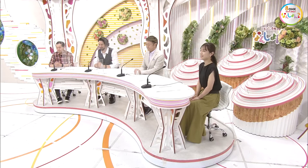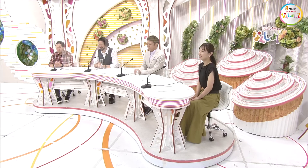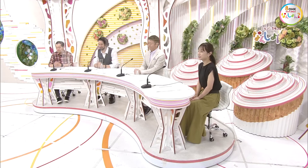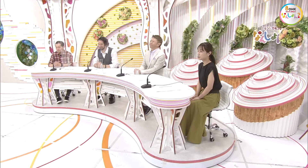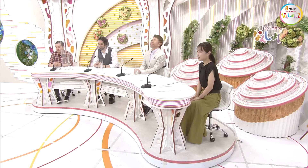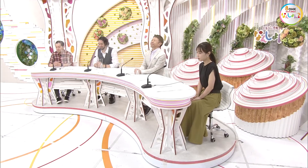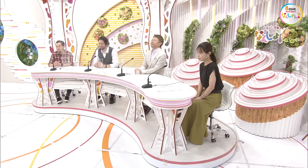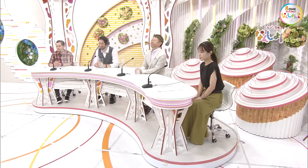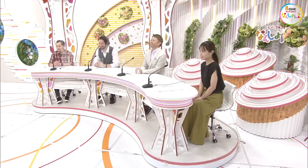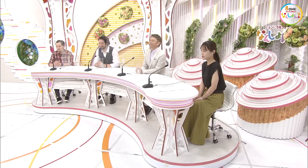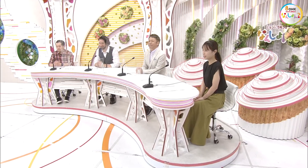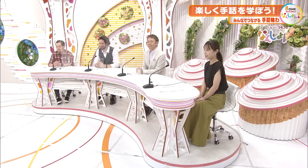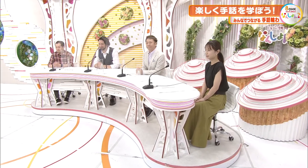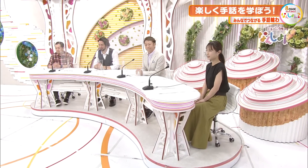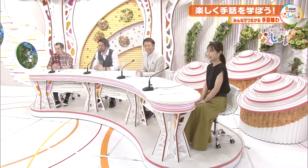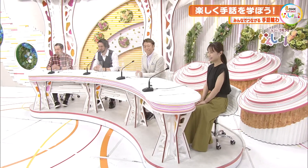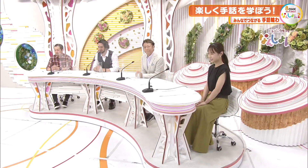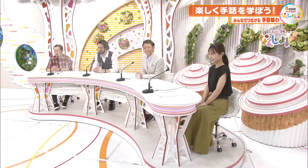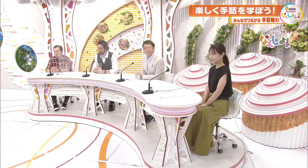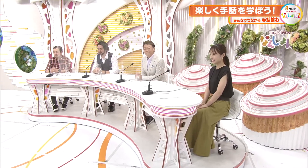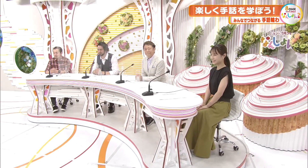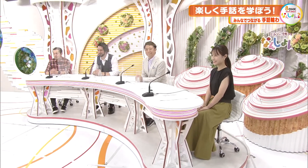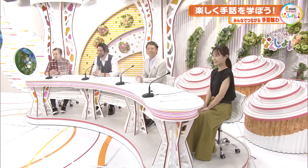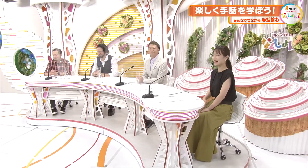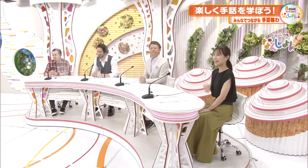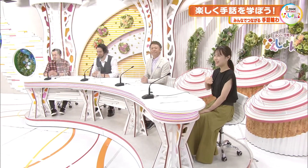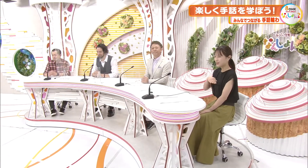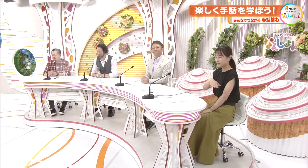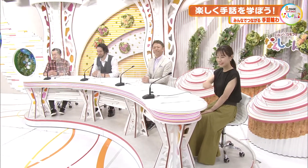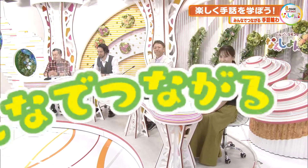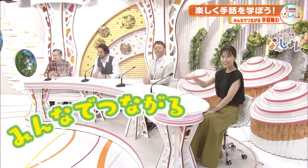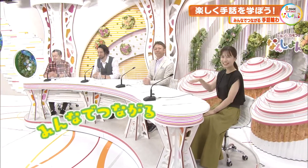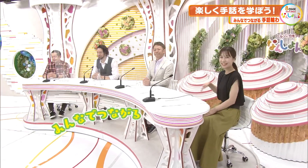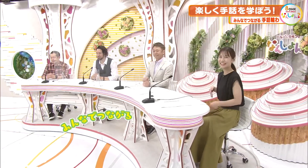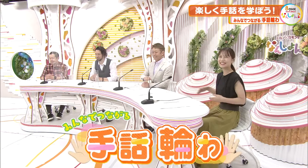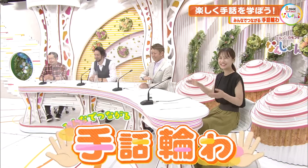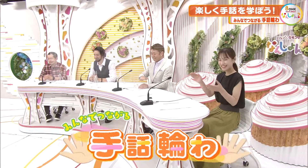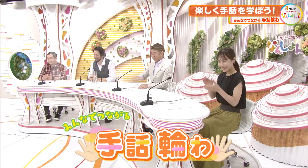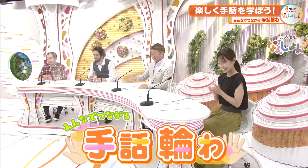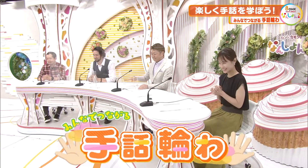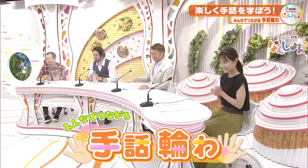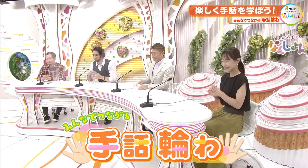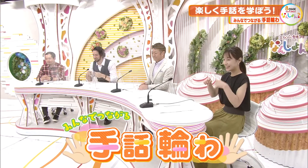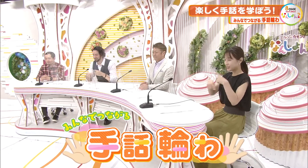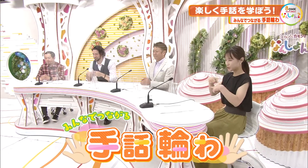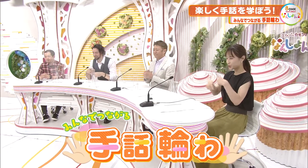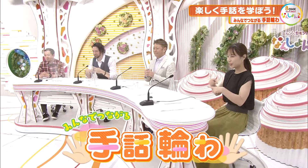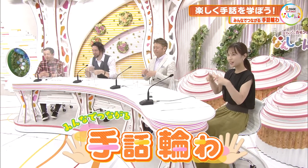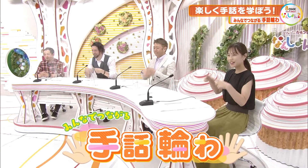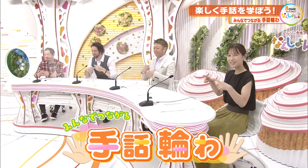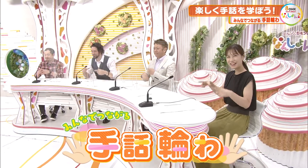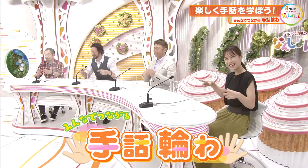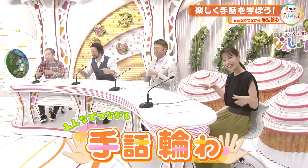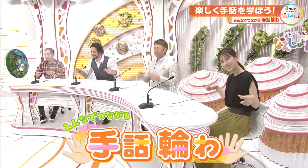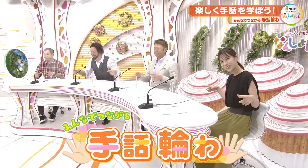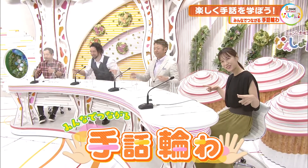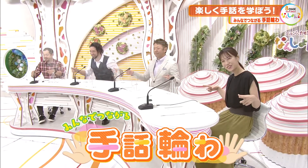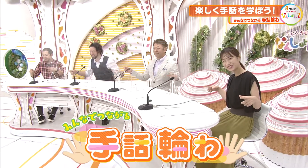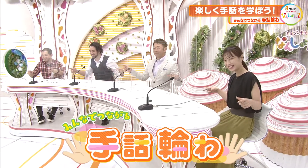さあ、手話を広く知ってもらおうとナンションでスタートしたみんなでつながる手話わわーのコーナーです